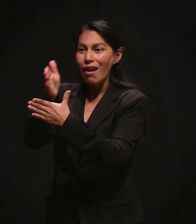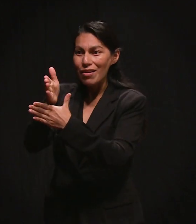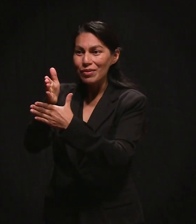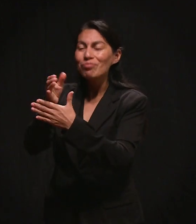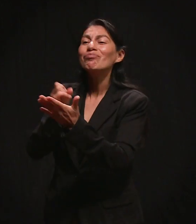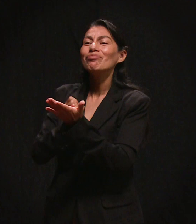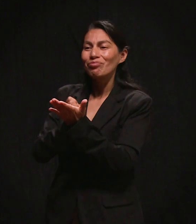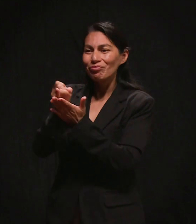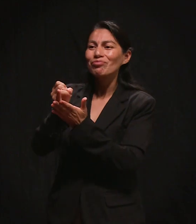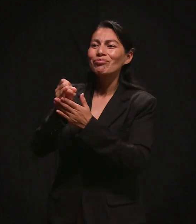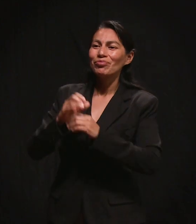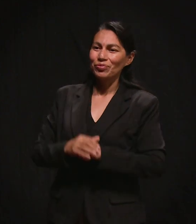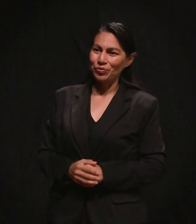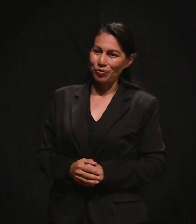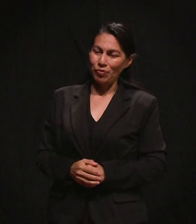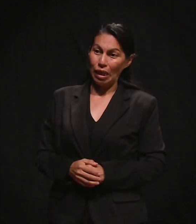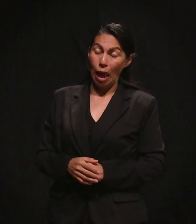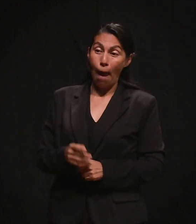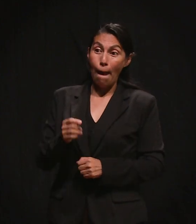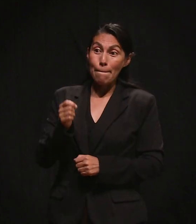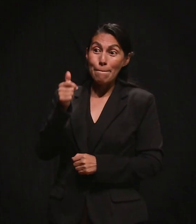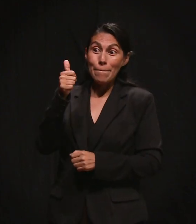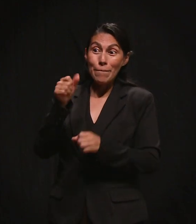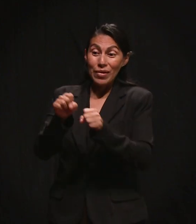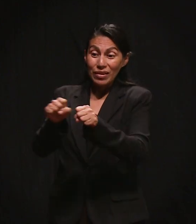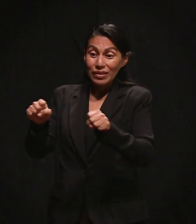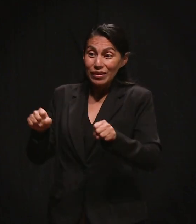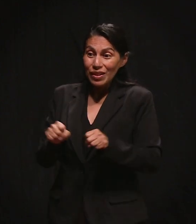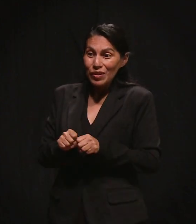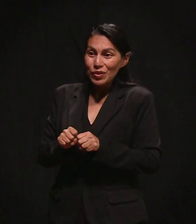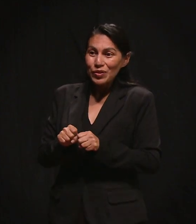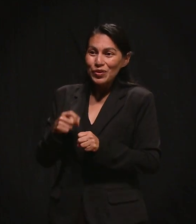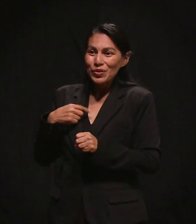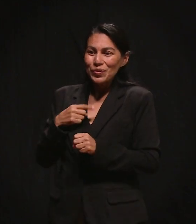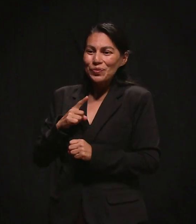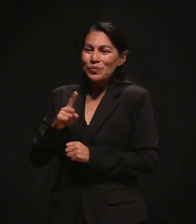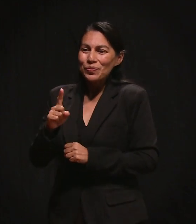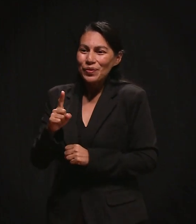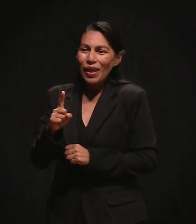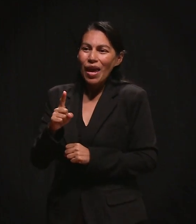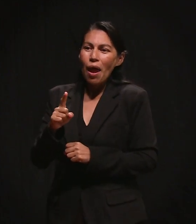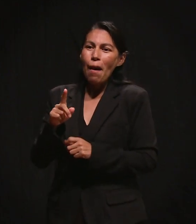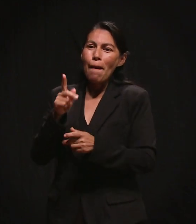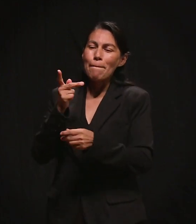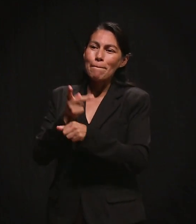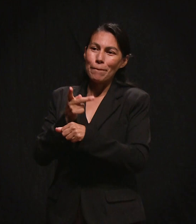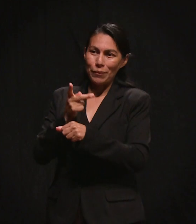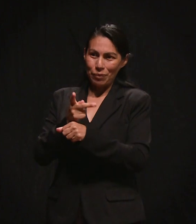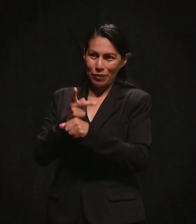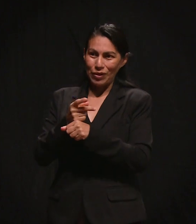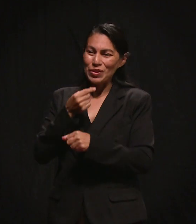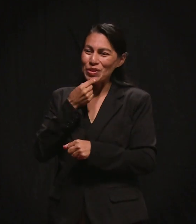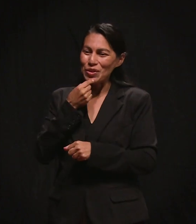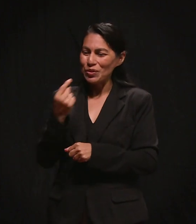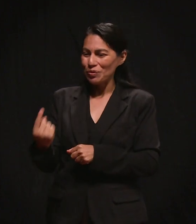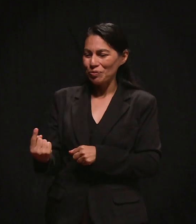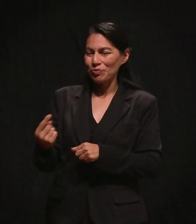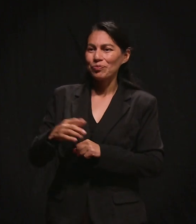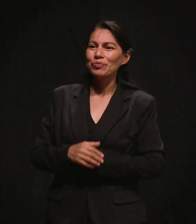al primer salón que visité fue el de primarios, no se me olvida. Y junto con mis padres aprendimos a orar y también a